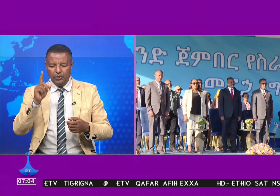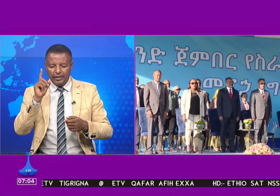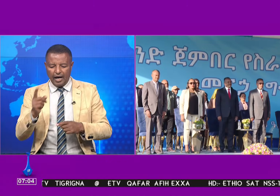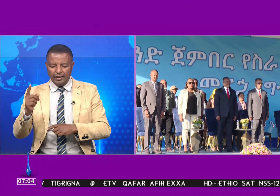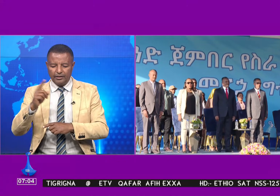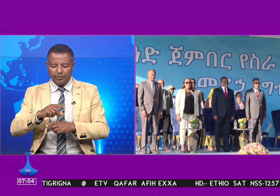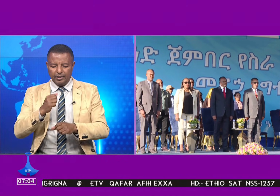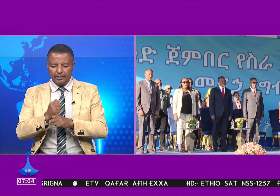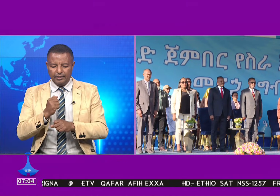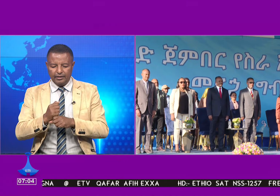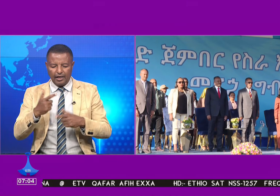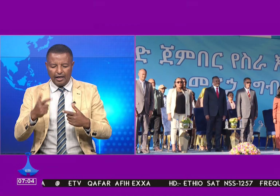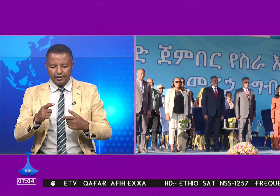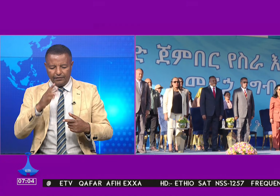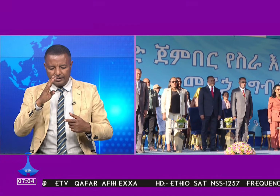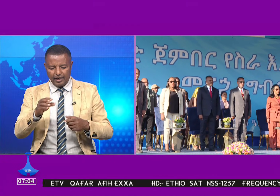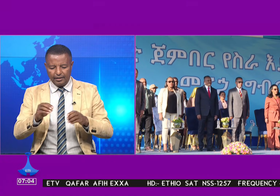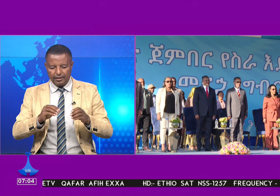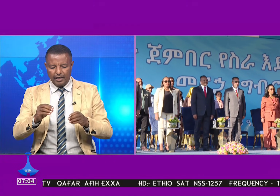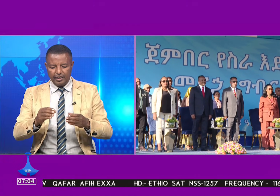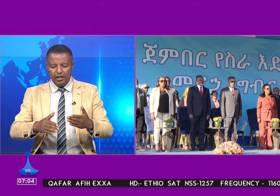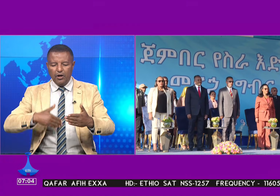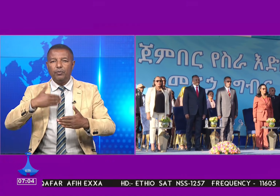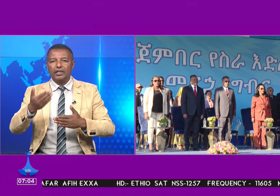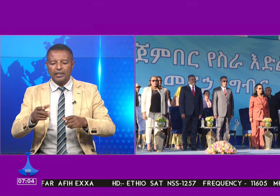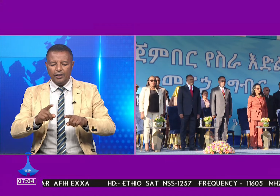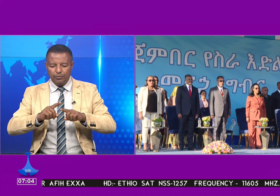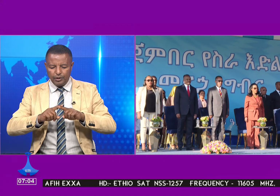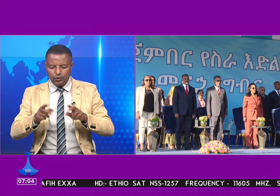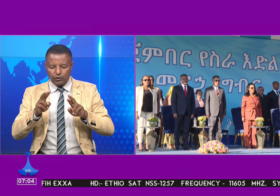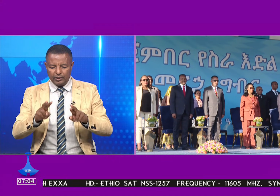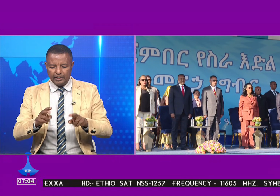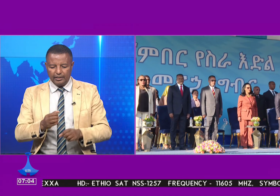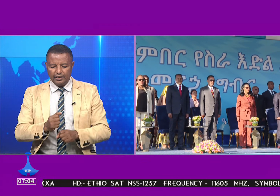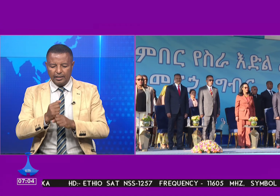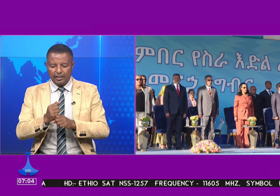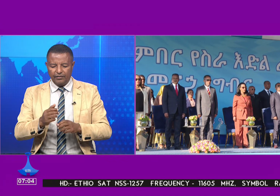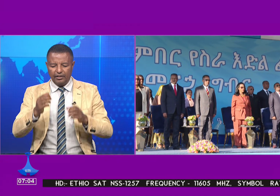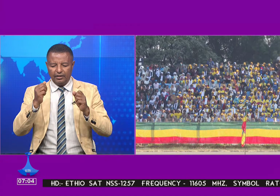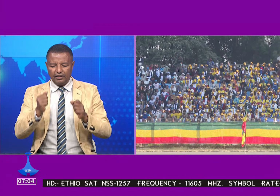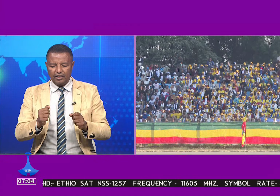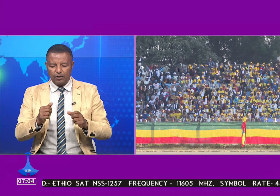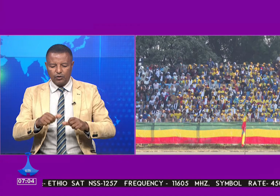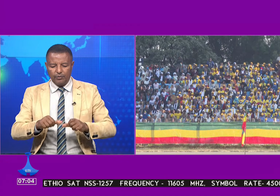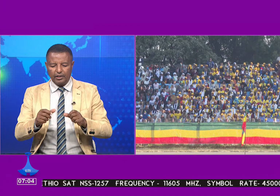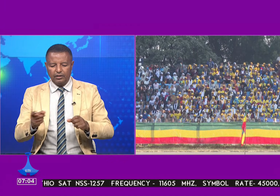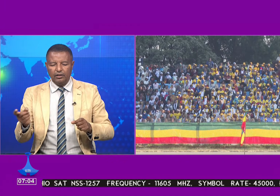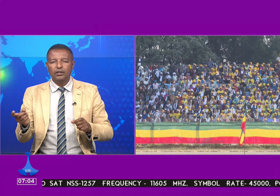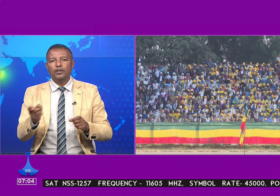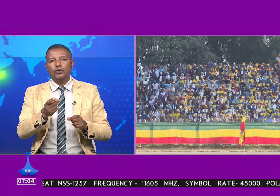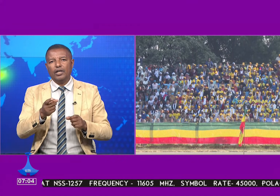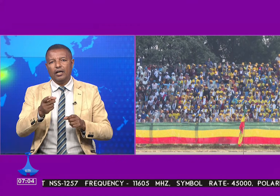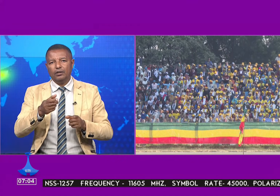ያለው የአንድ ጀንበር የስራ ዕድል ፈጠራ ንቅናቄ በቀጣይ በልዩ ትኩረት እየተደገፈ ተጠናክሮ